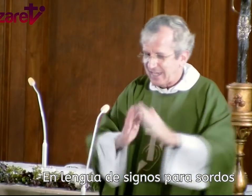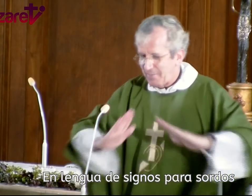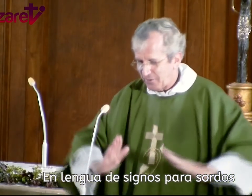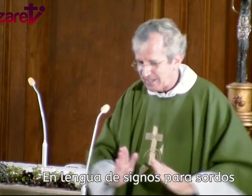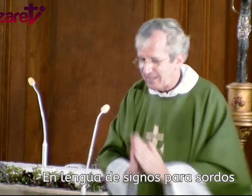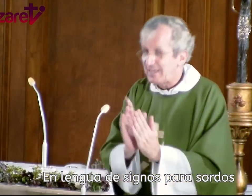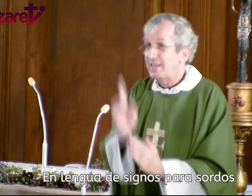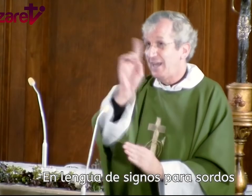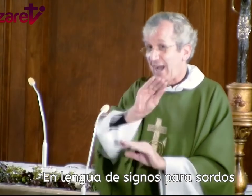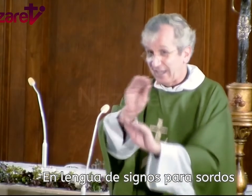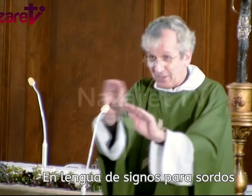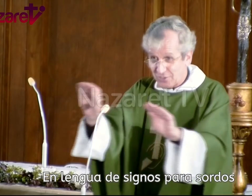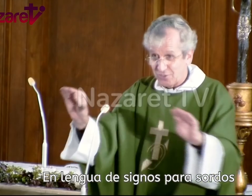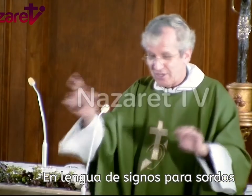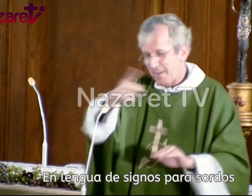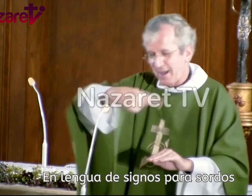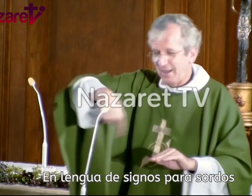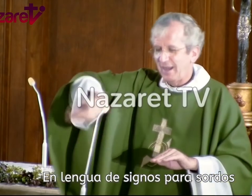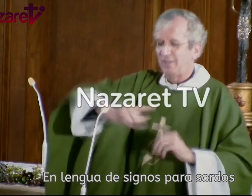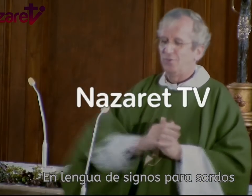camino De santidad Al que Dios Nos llama A todos